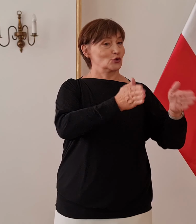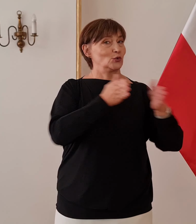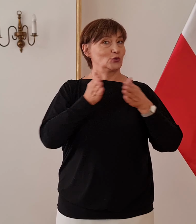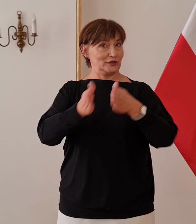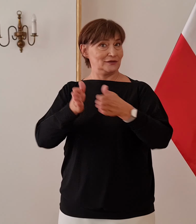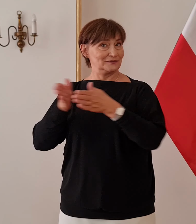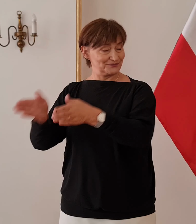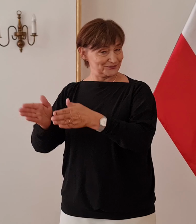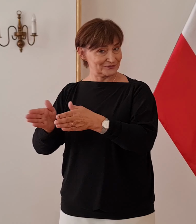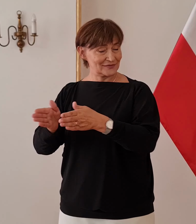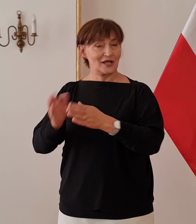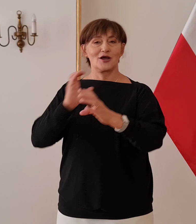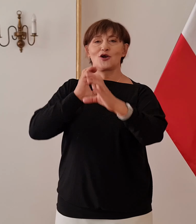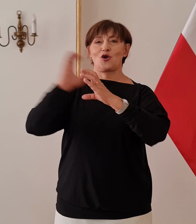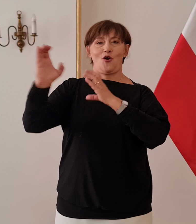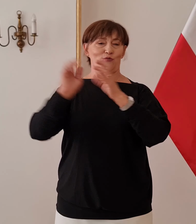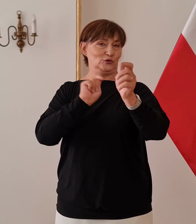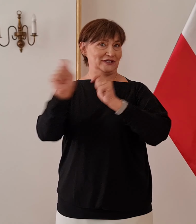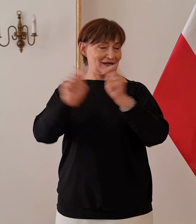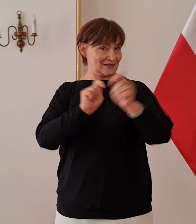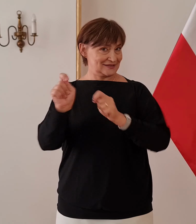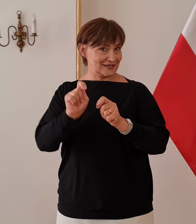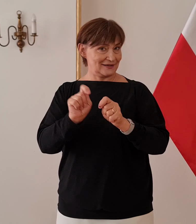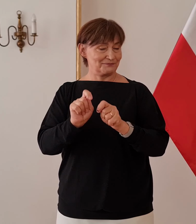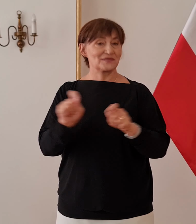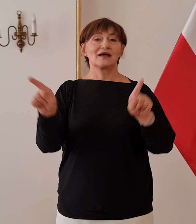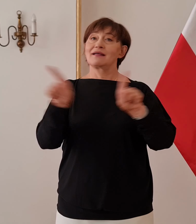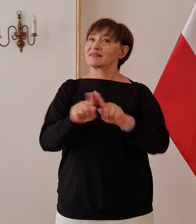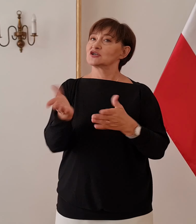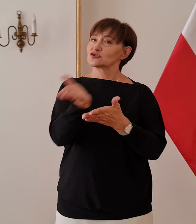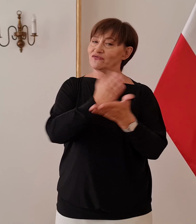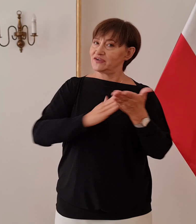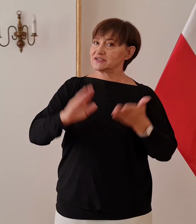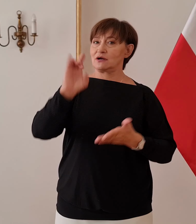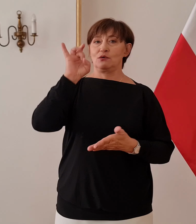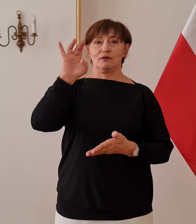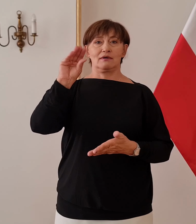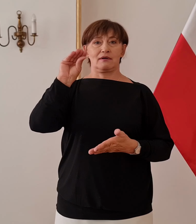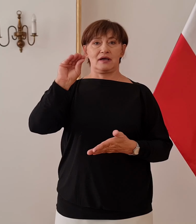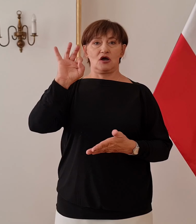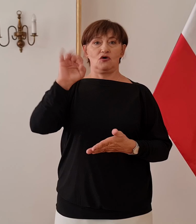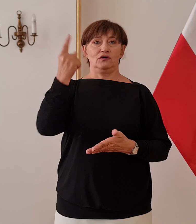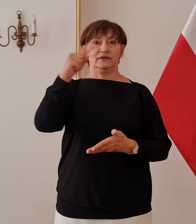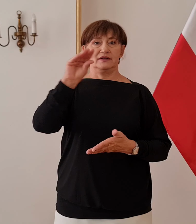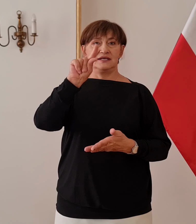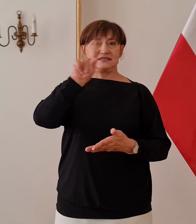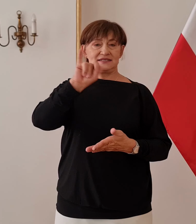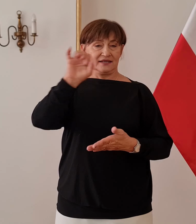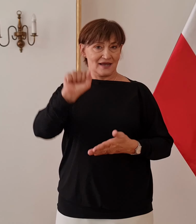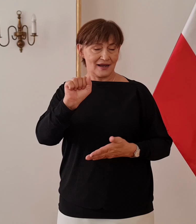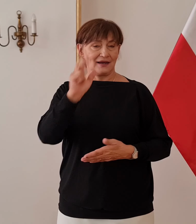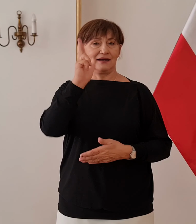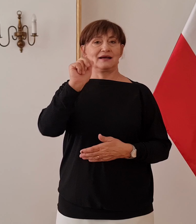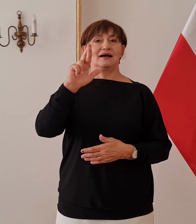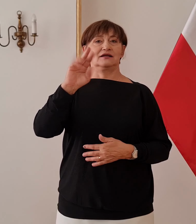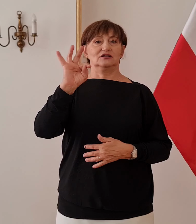dróg publicznych, komunikacji, a także geodezji, kartografii i